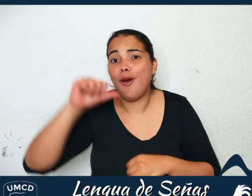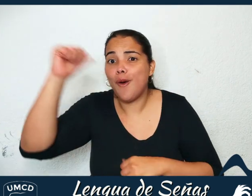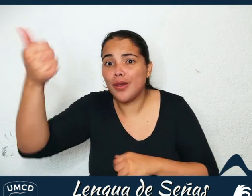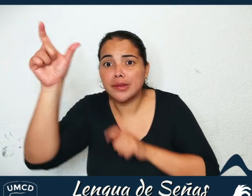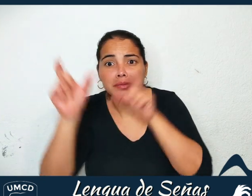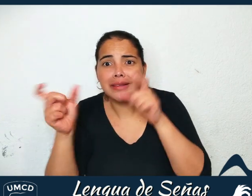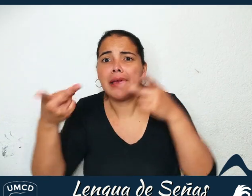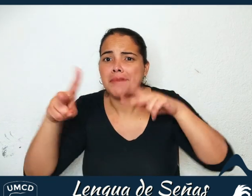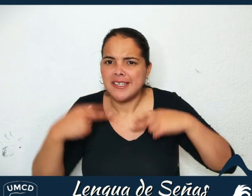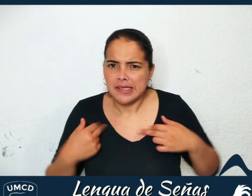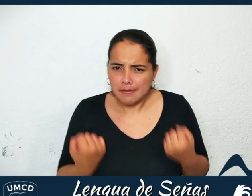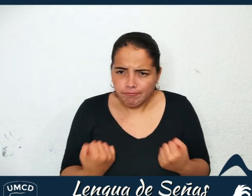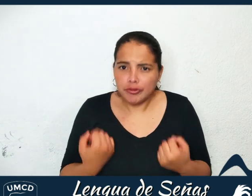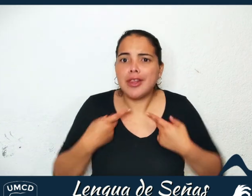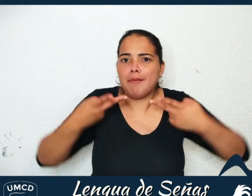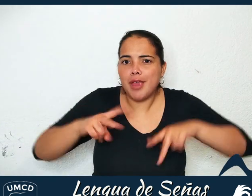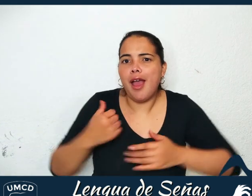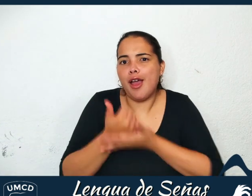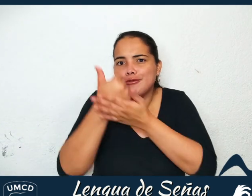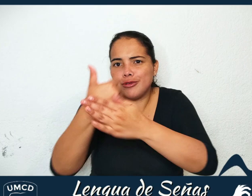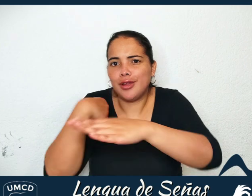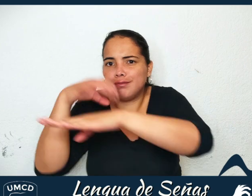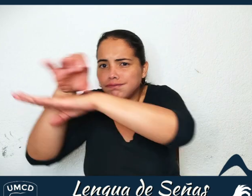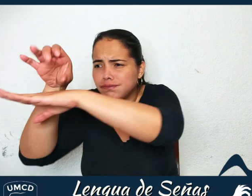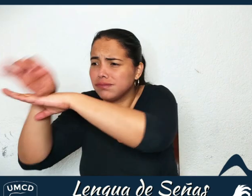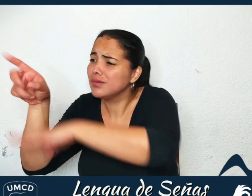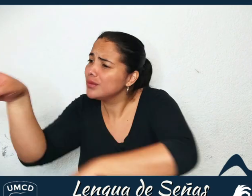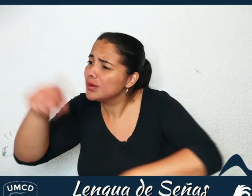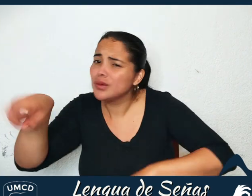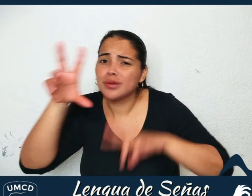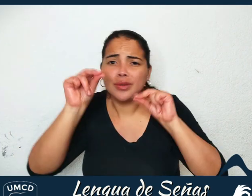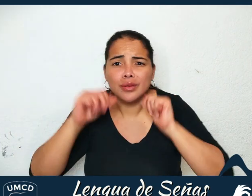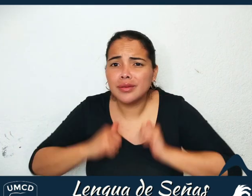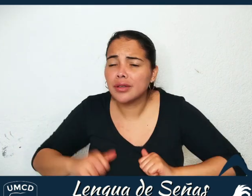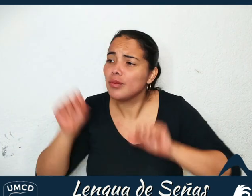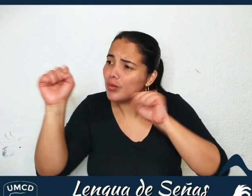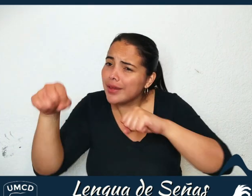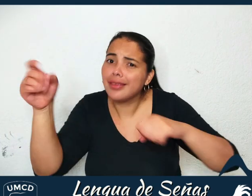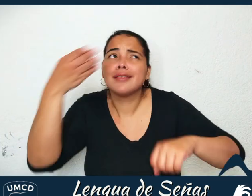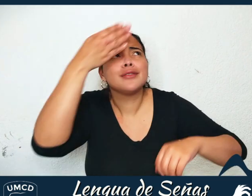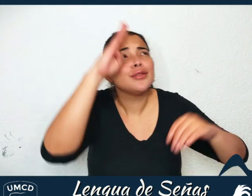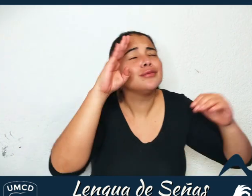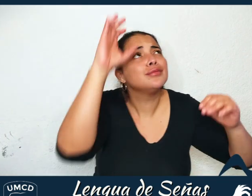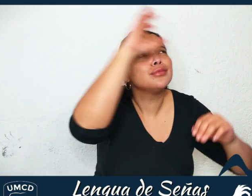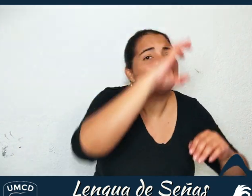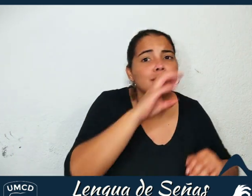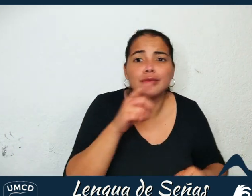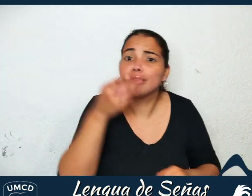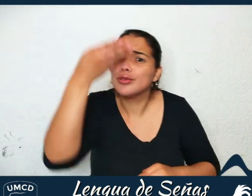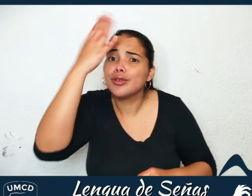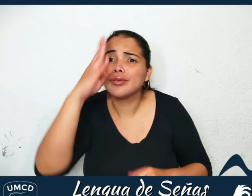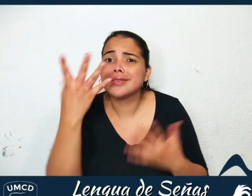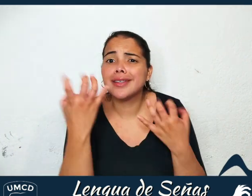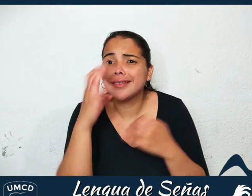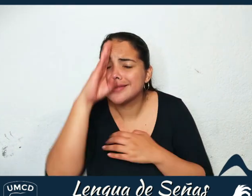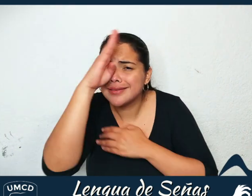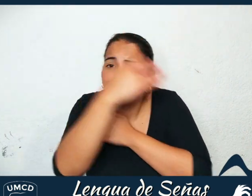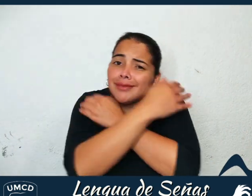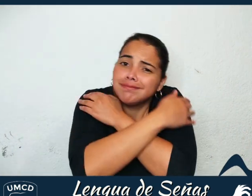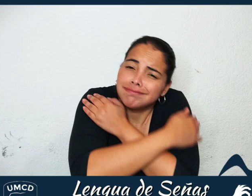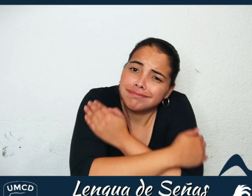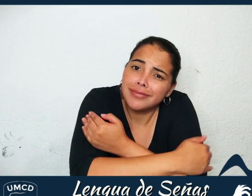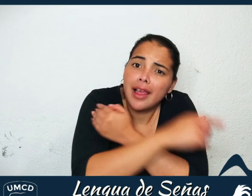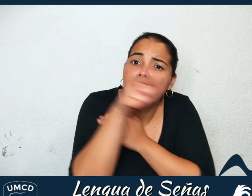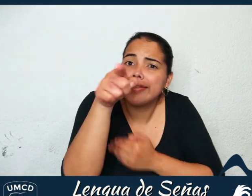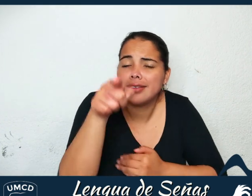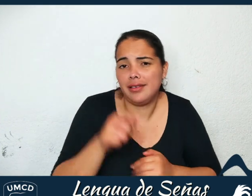consolar a otros, o usará a otros para consolarnos a nosotros. Dios está siempre a nuestro lado.